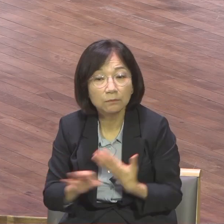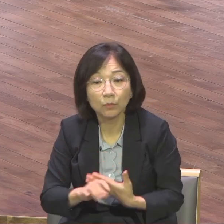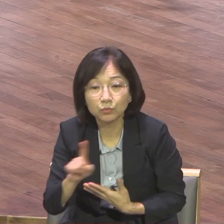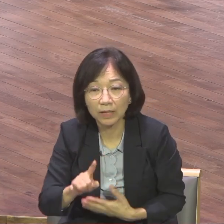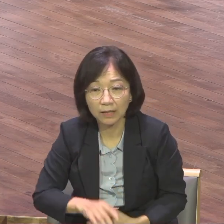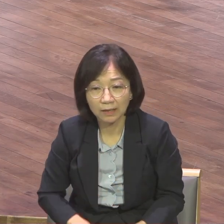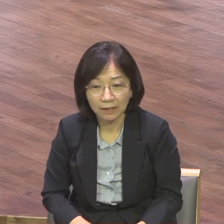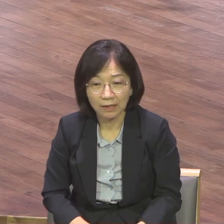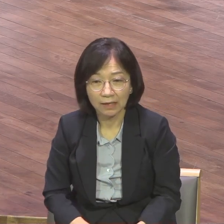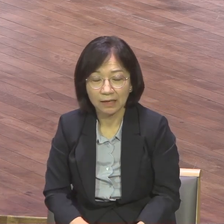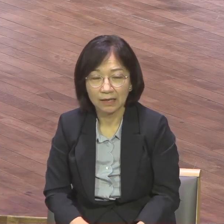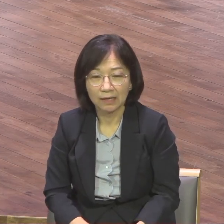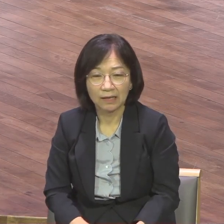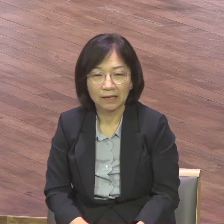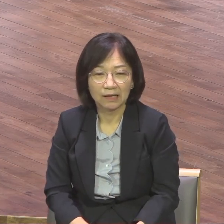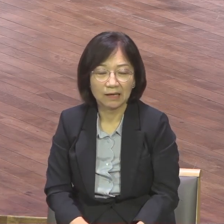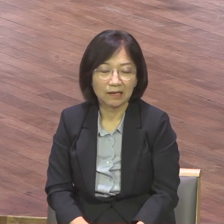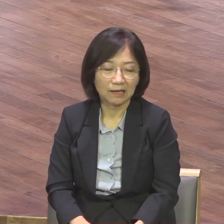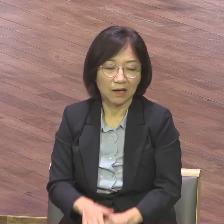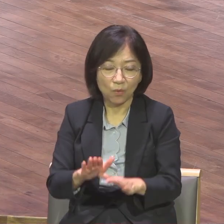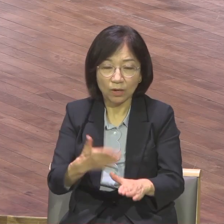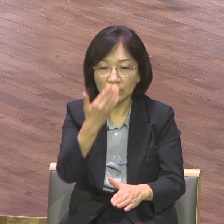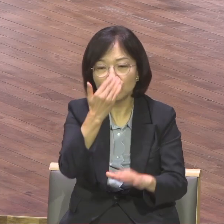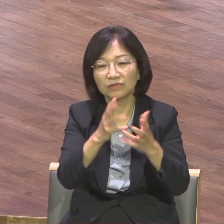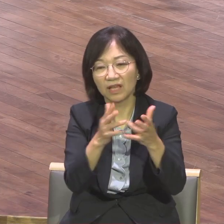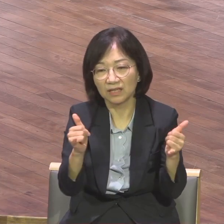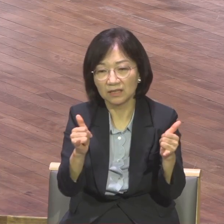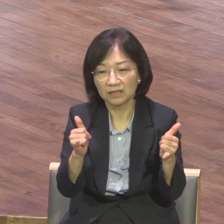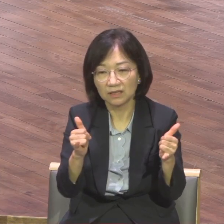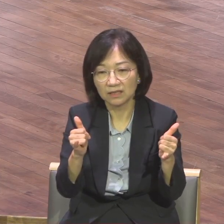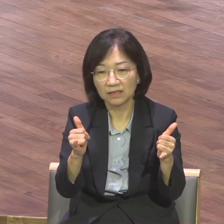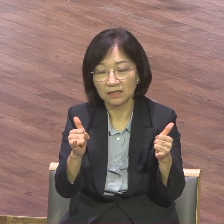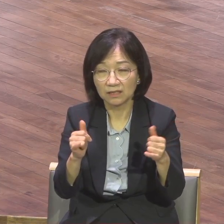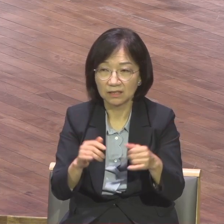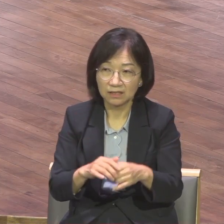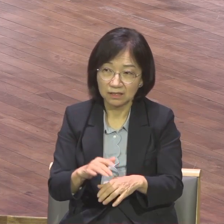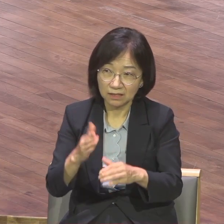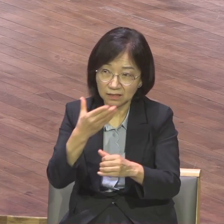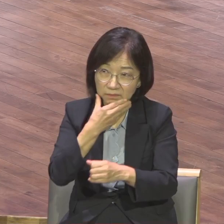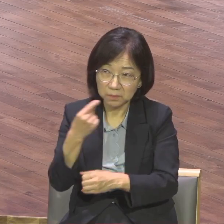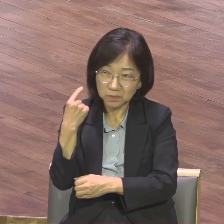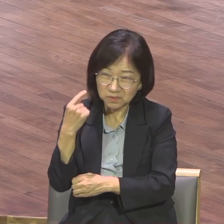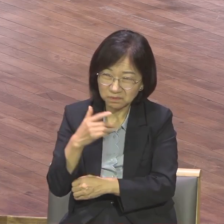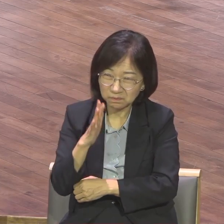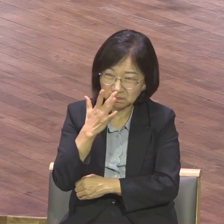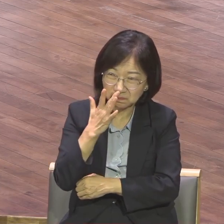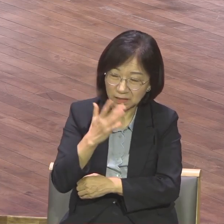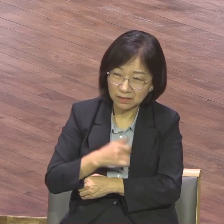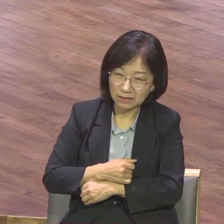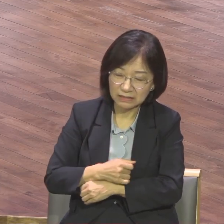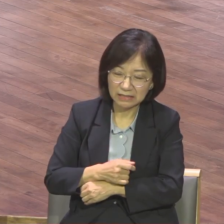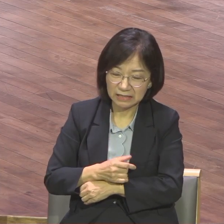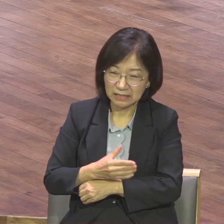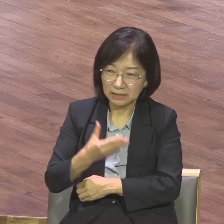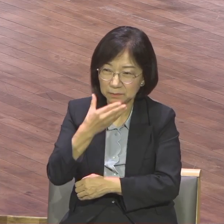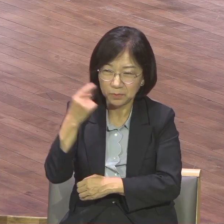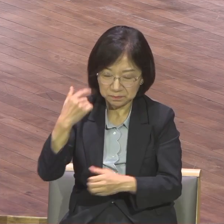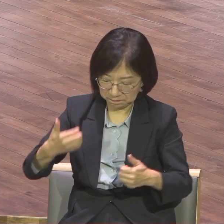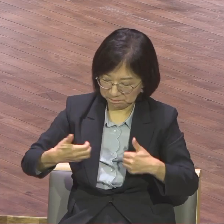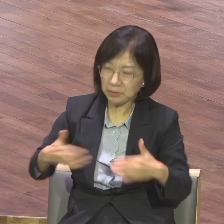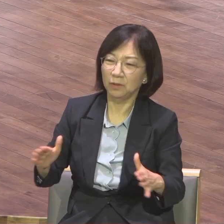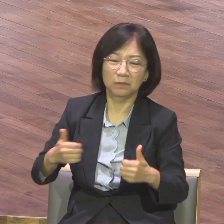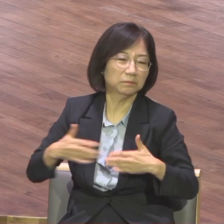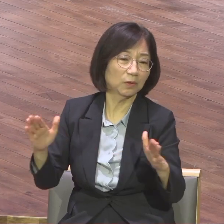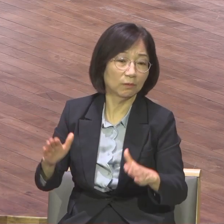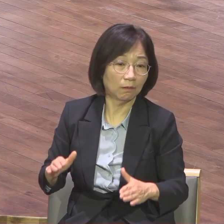보면 유대인들이요 깨닫지를 못하고 유대인들이 이 못 깨닫고 복음을 거부한 것을 오히려